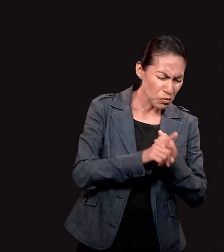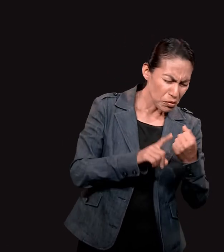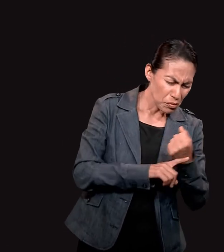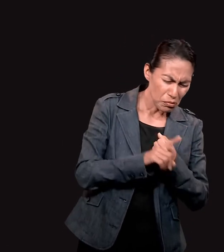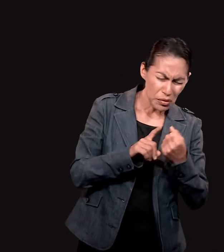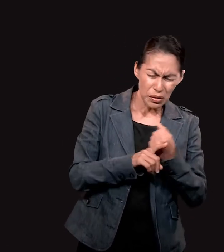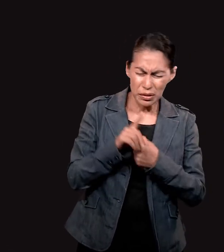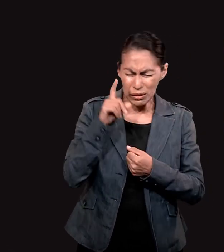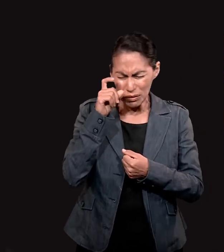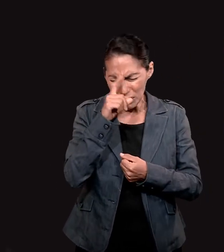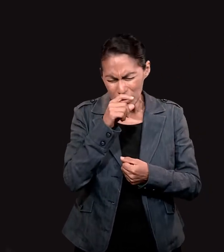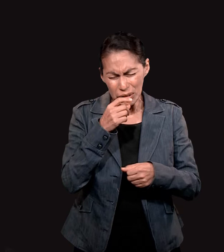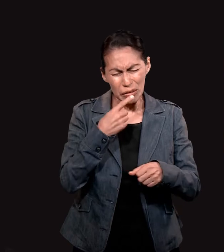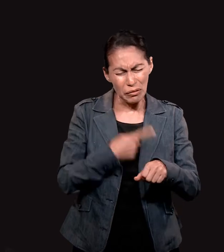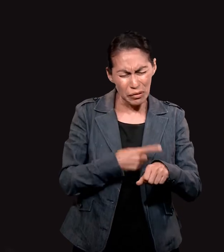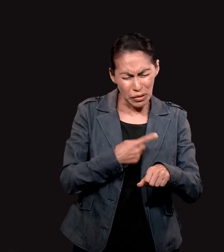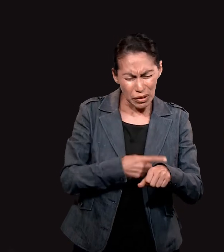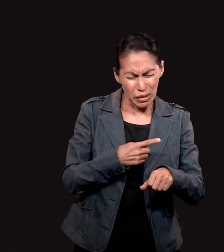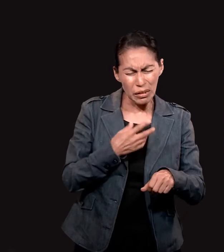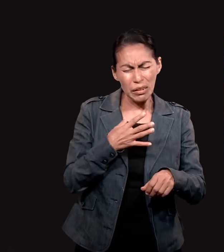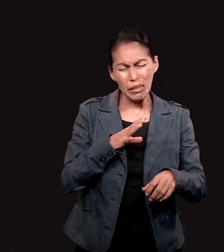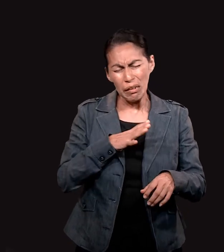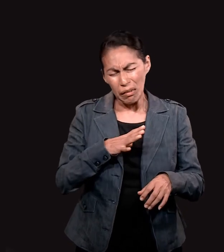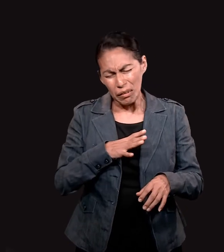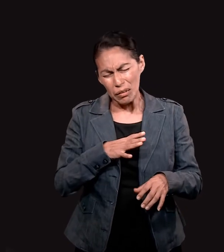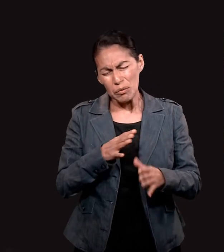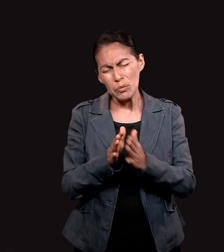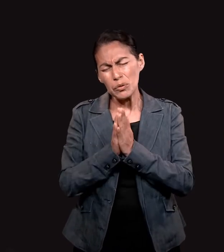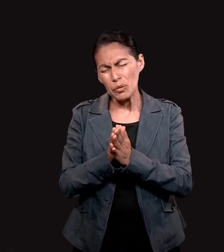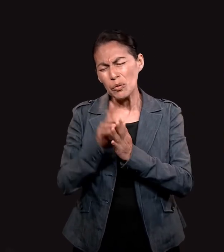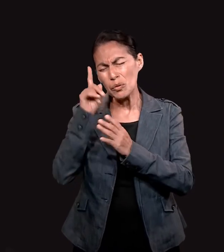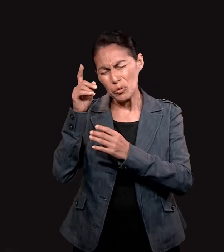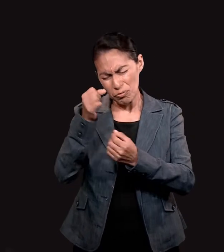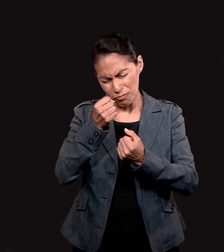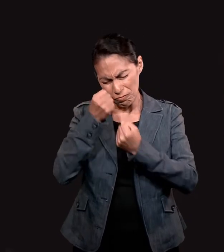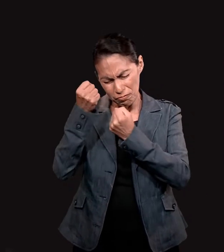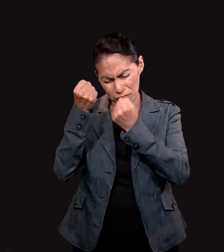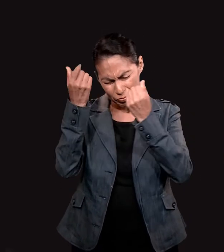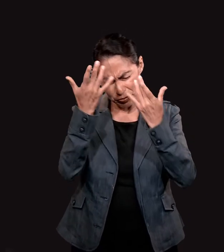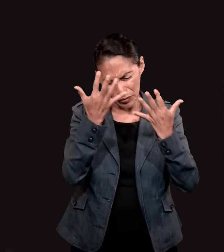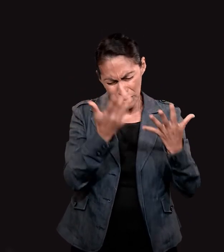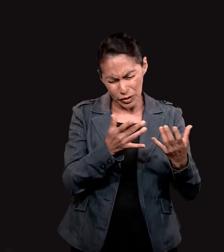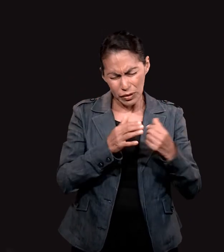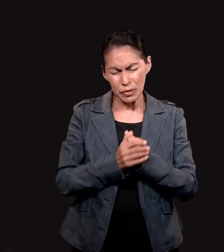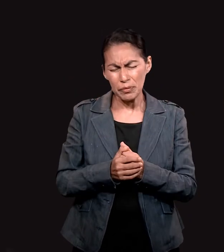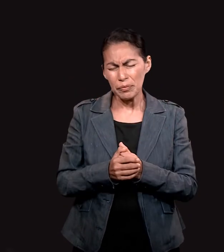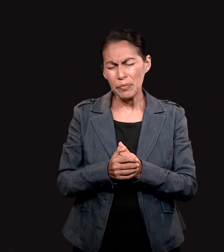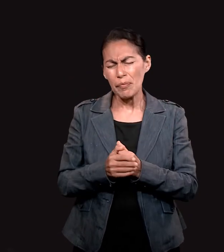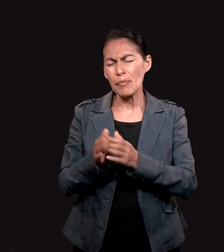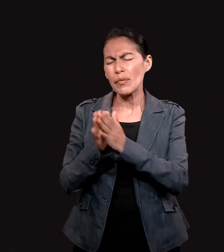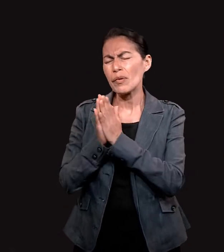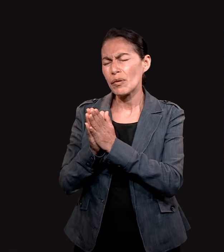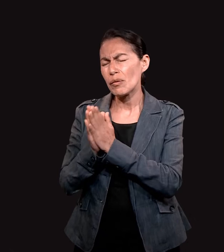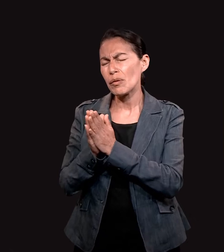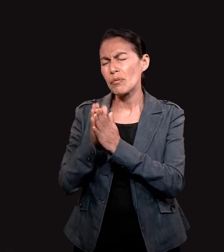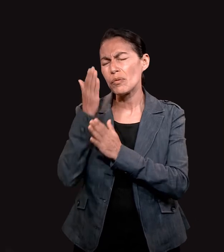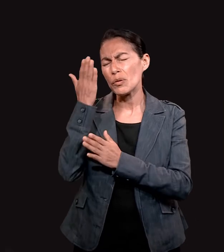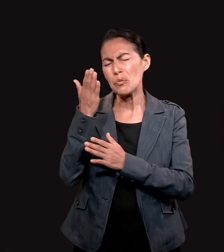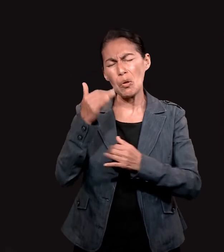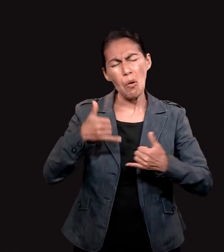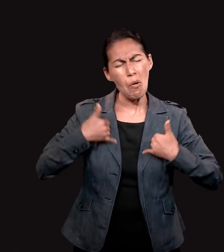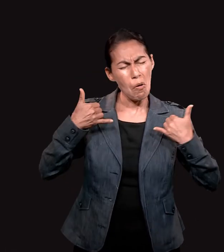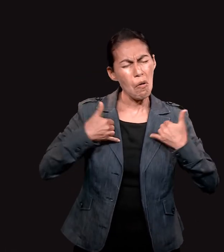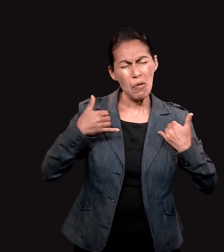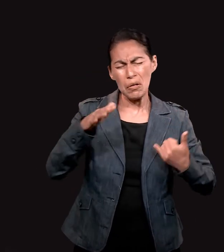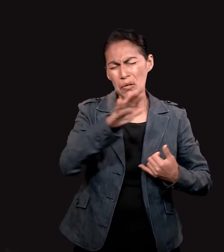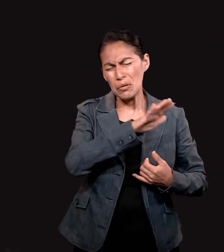Señor, todos los problemas que puedan ocasionar las enfermedades, Señor. También, como tú lo has escuchado, Señor, te pedimos por